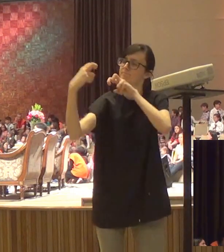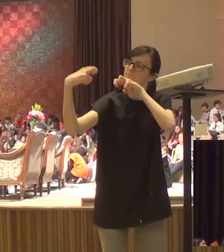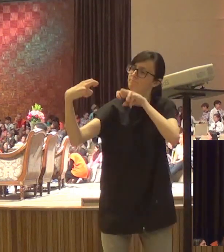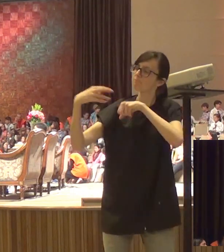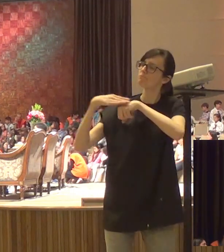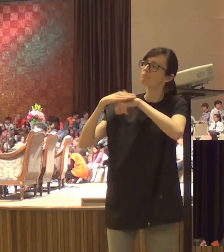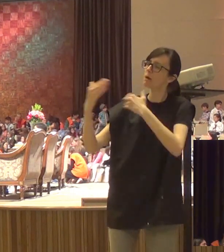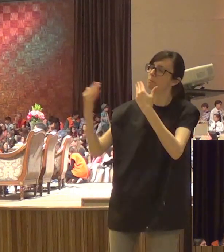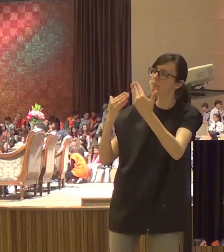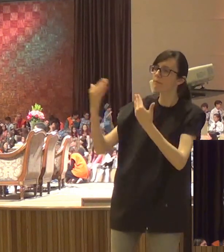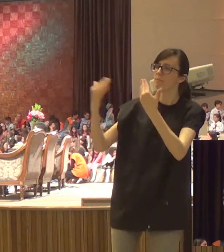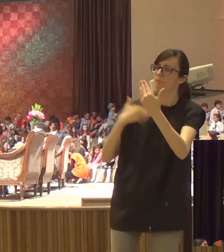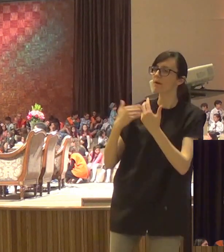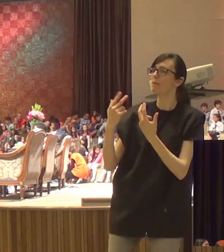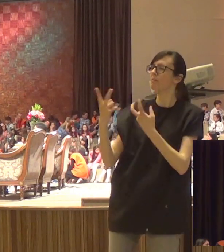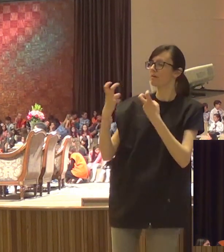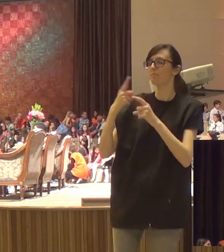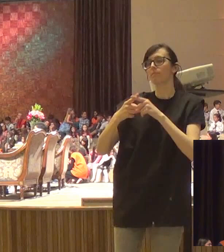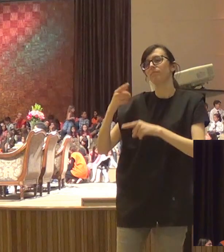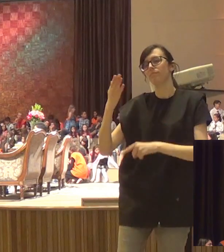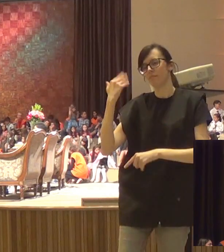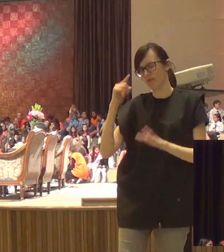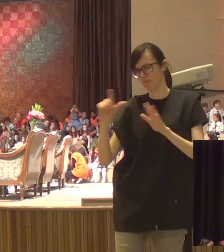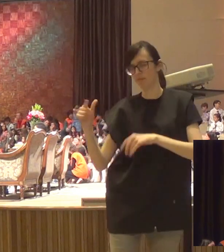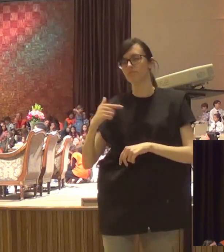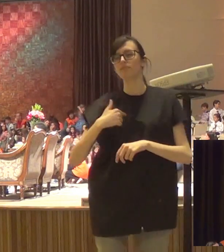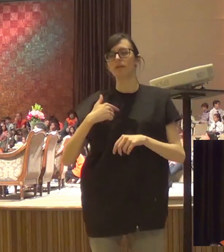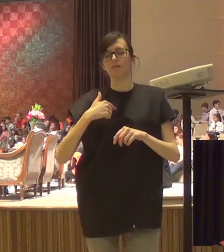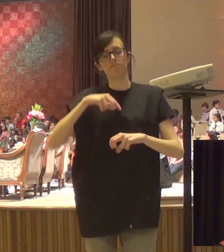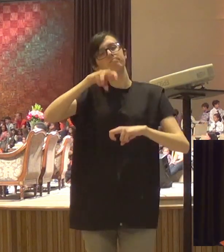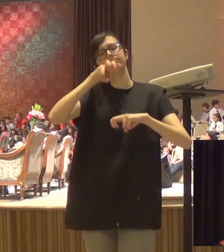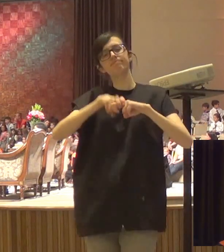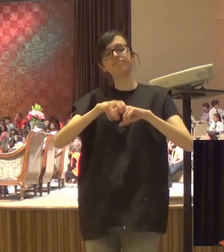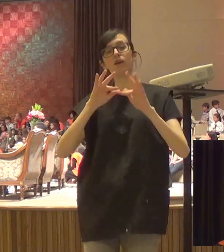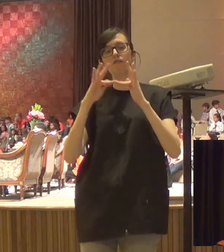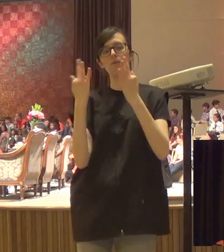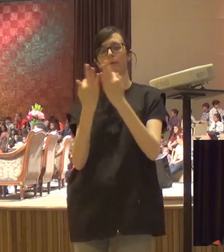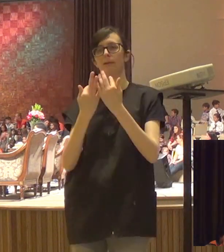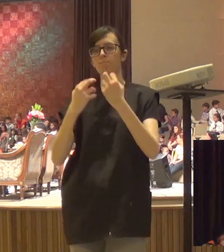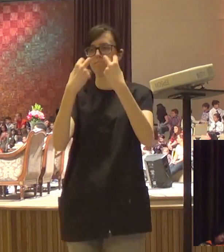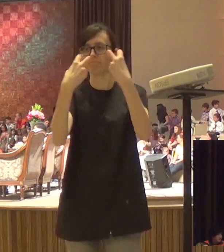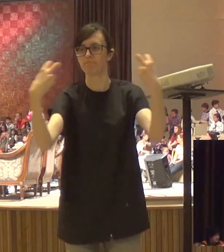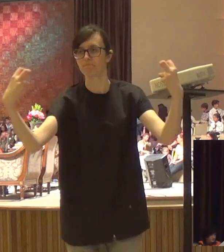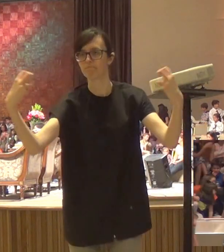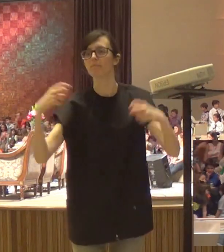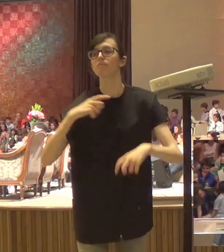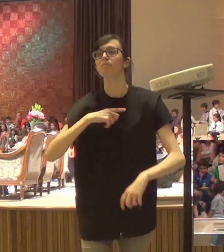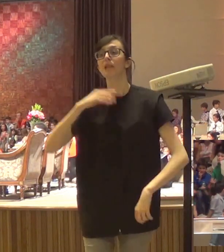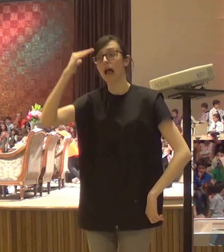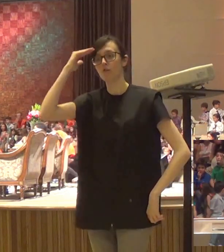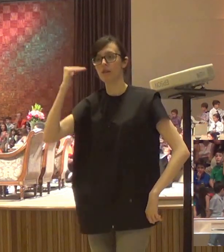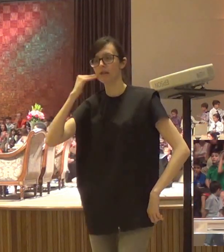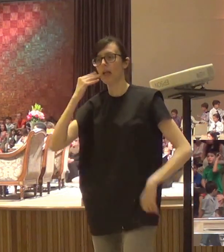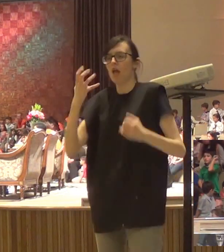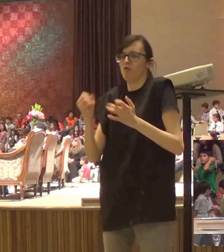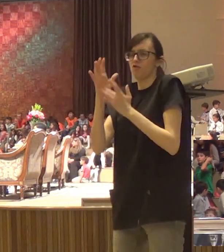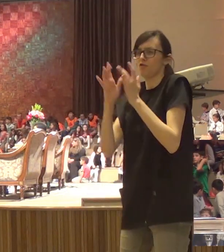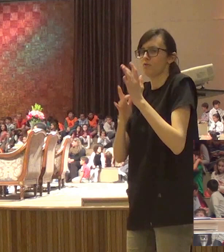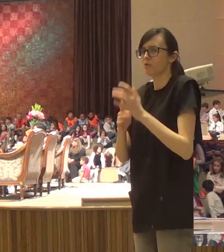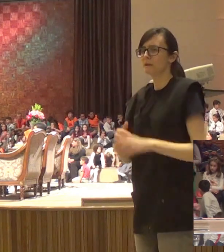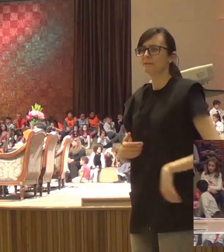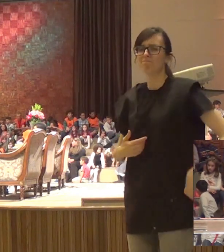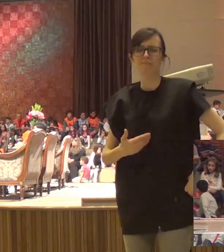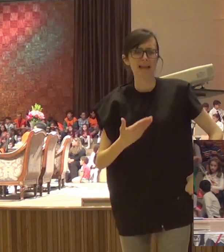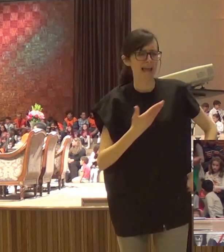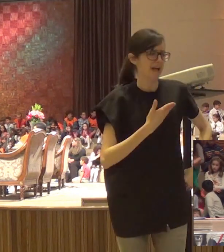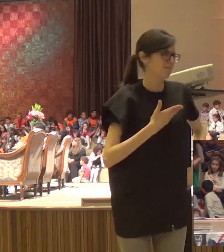E essa semana eu estava conversando com uma família aqui da igreja e um adolescente que se converteu, ele pediu um conselho